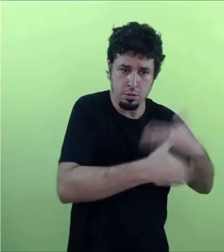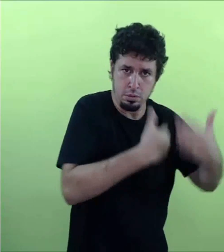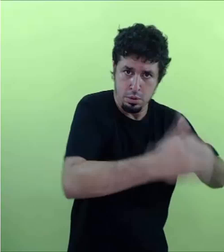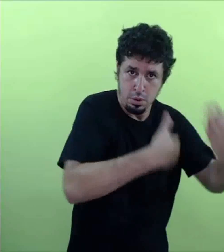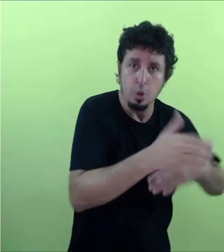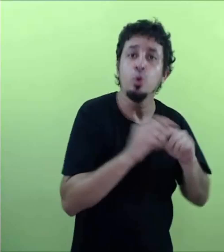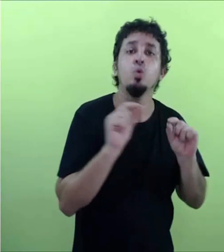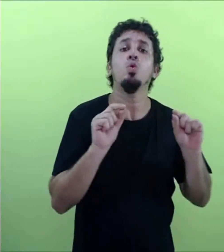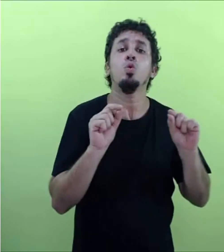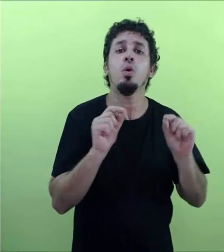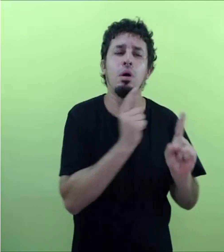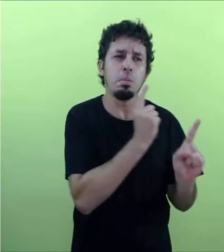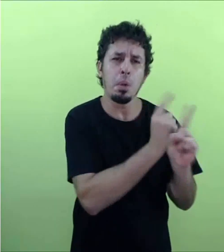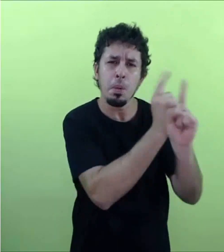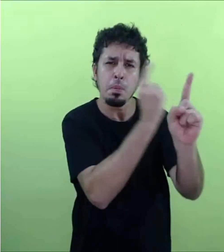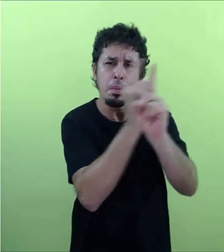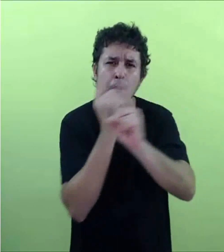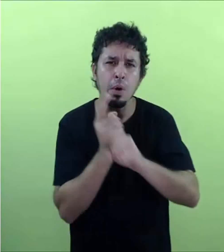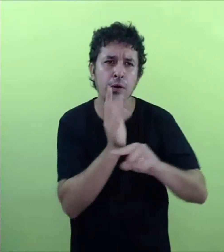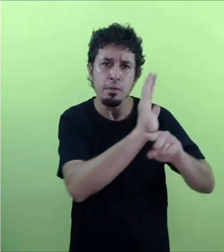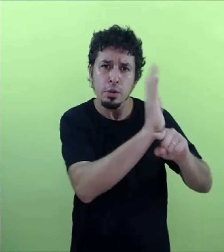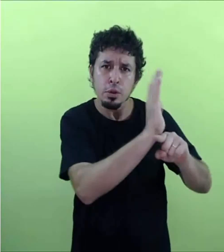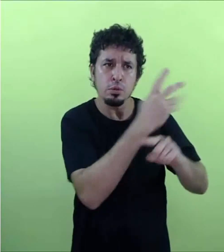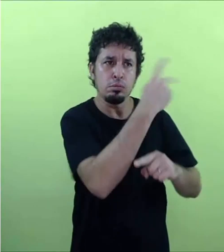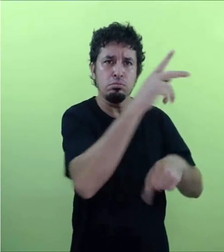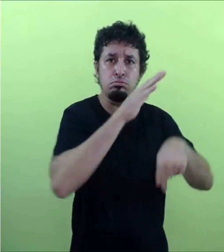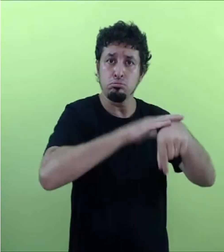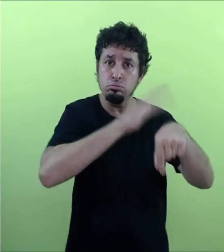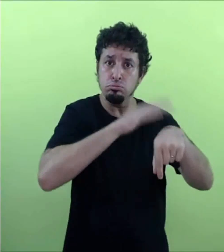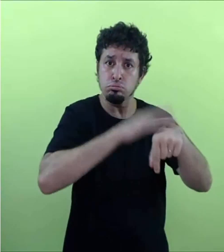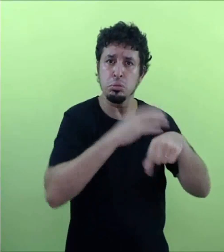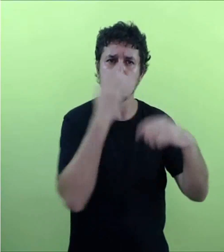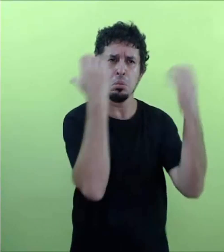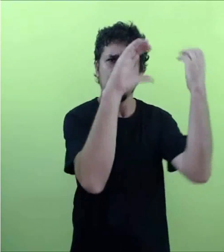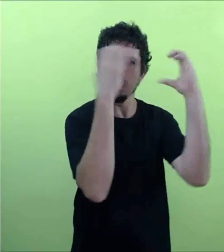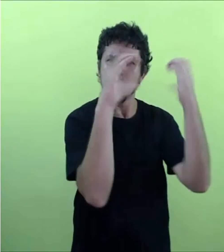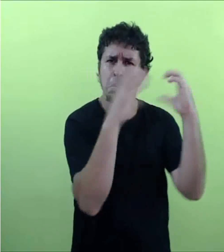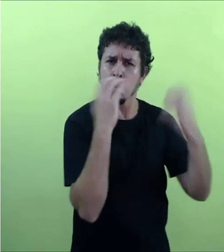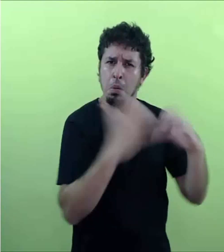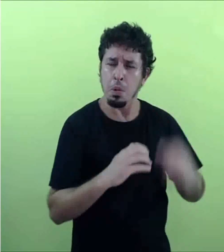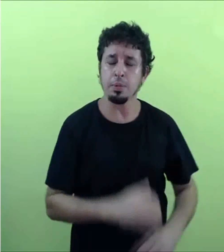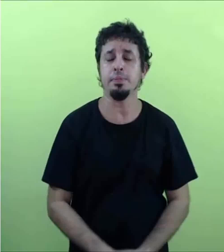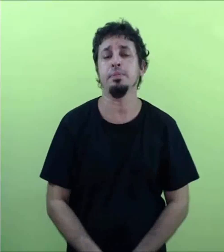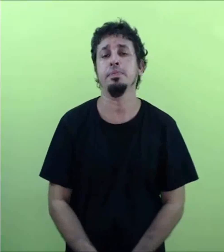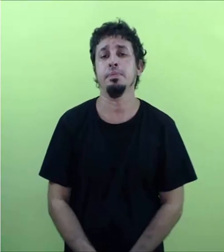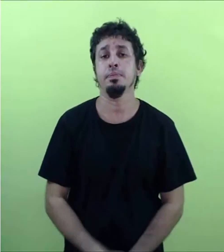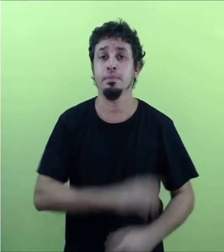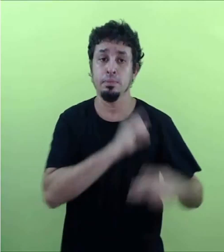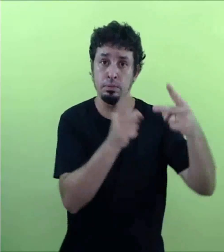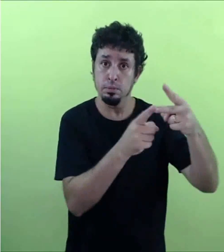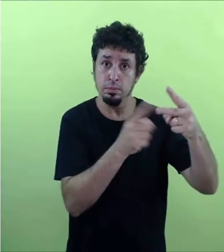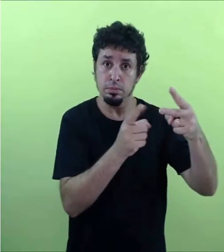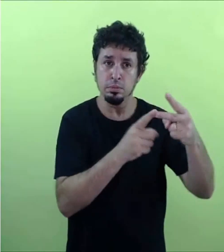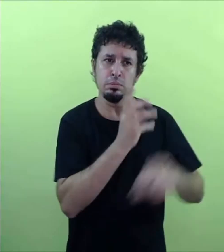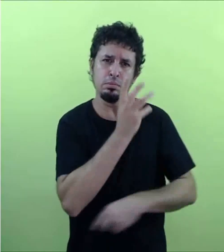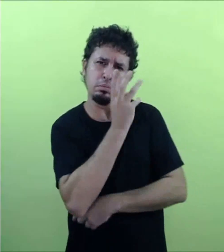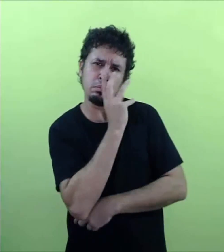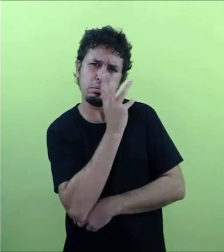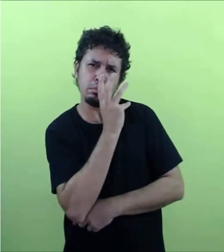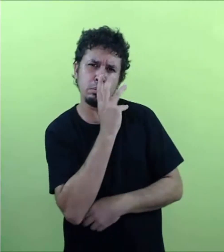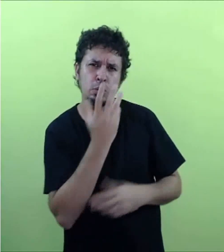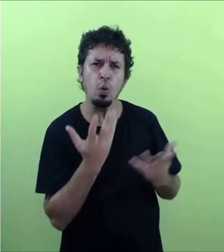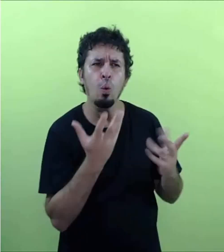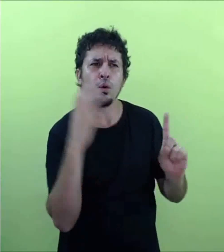primeira etapa de investigação foram: identificar vídeos produzidos por pessoas surdas em mídias